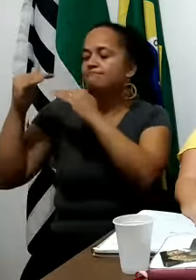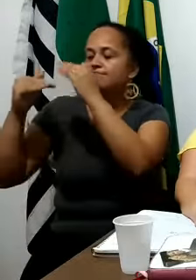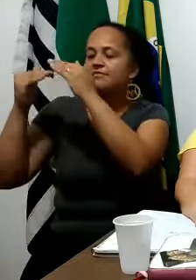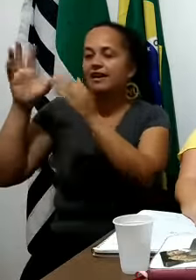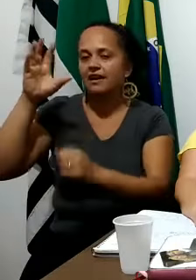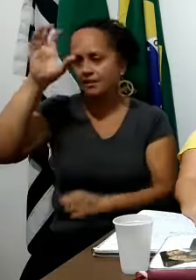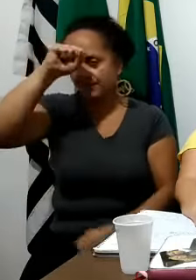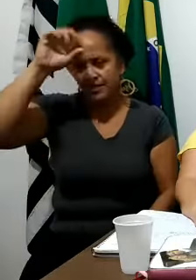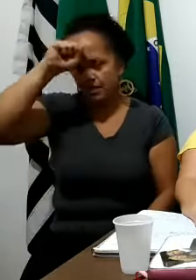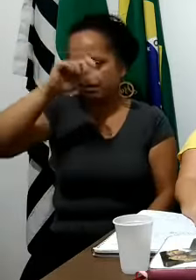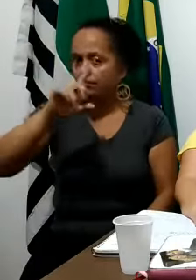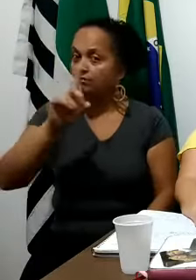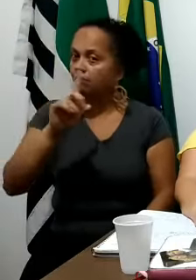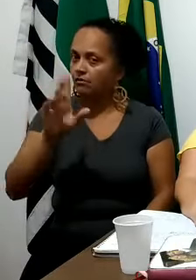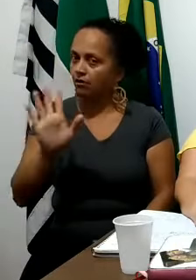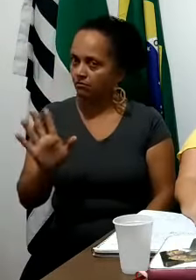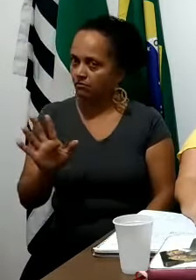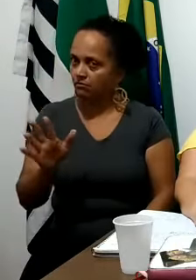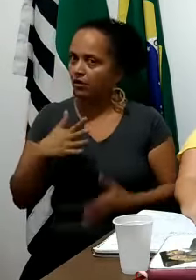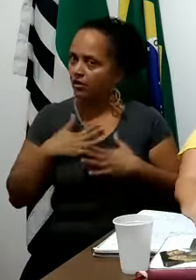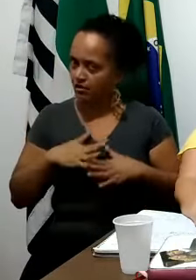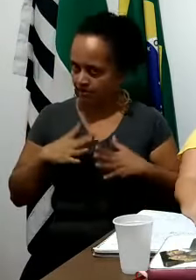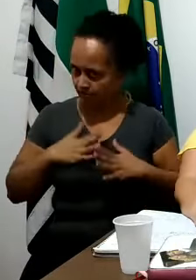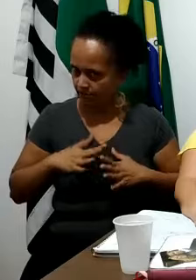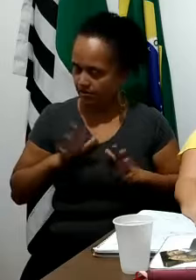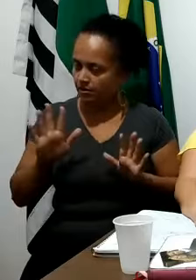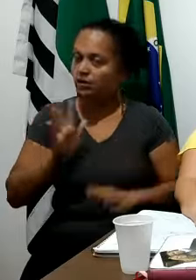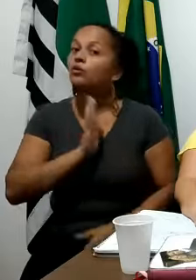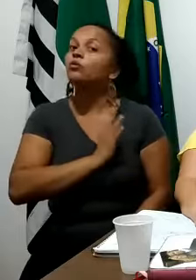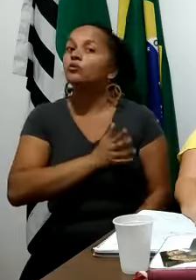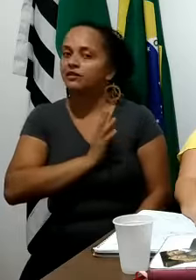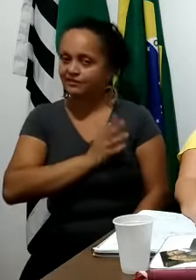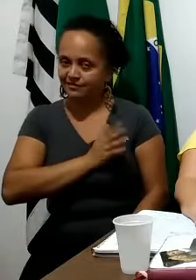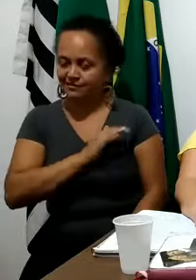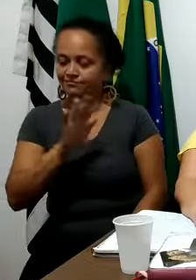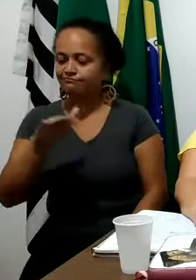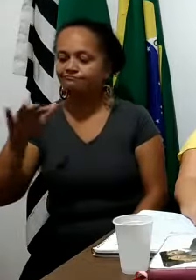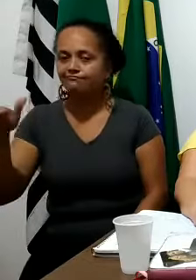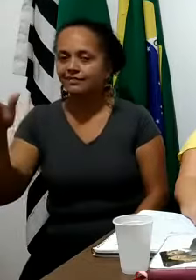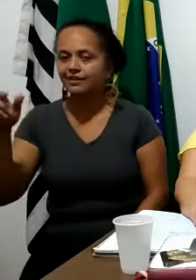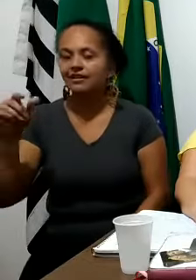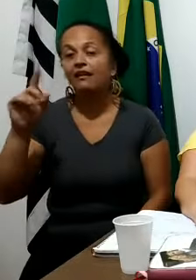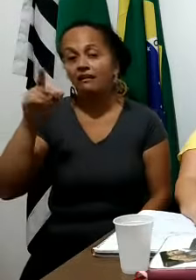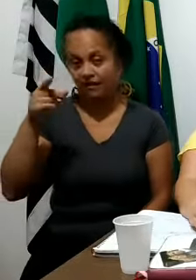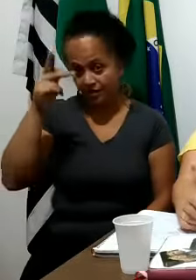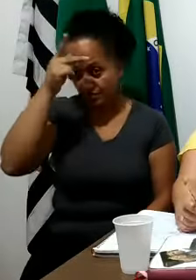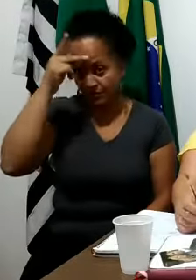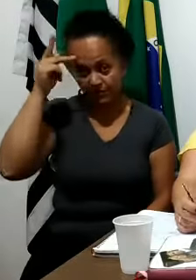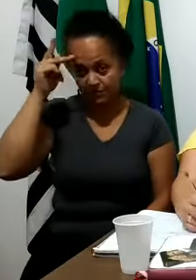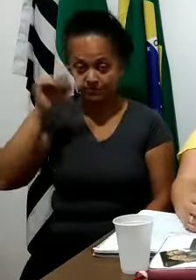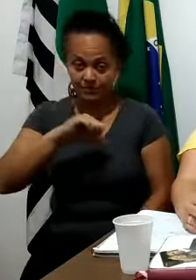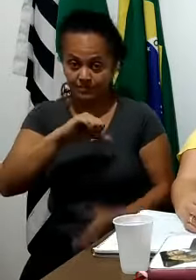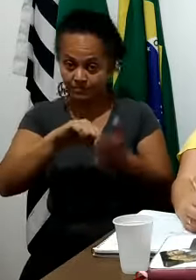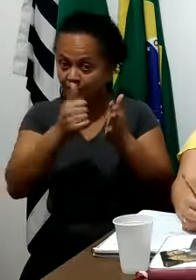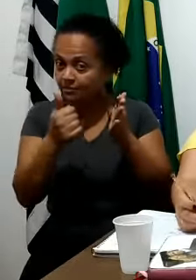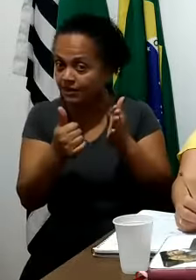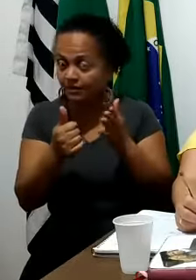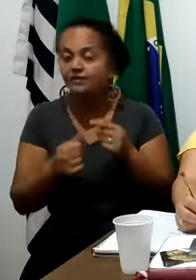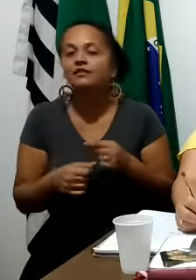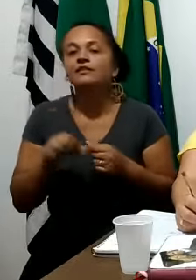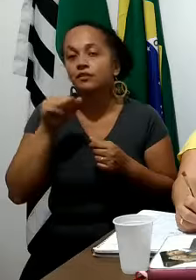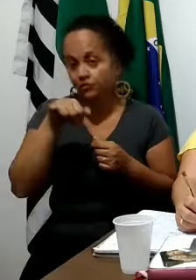vai buscar. Irmãos, não é assim. O coração da criança é de quem chegar primeiro. Então, se Jesus chegar primeiro nesse coração,